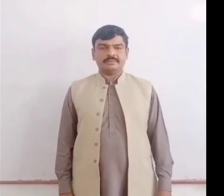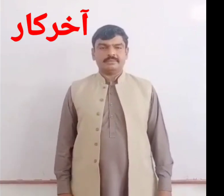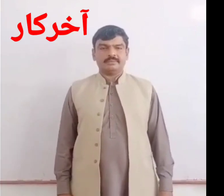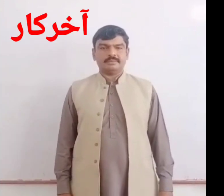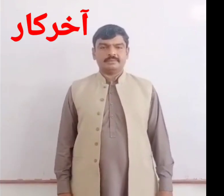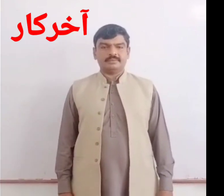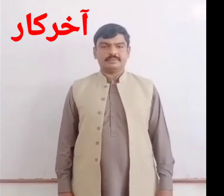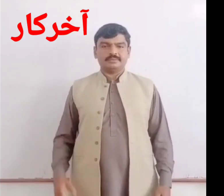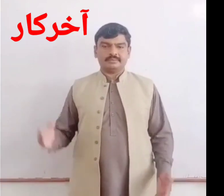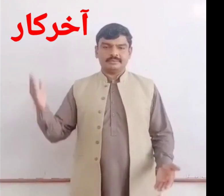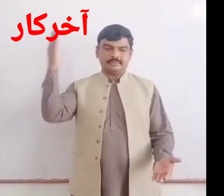आखिरकार,